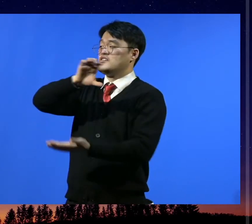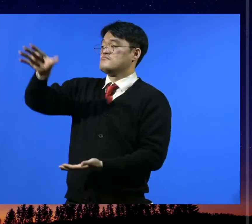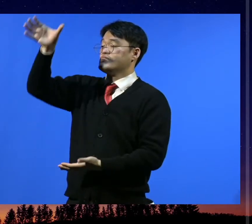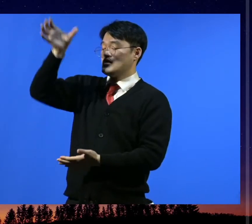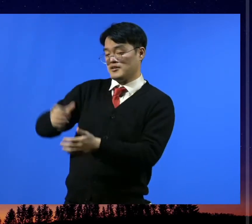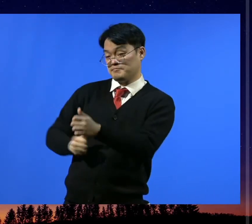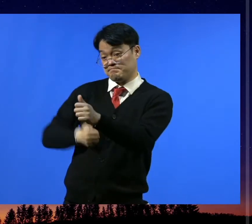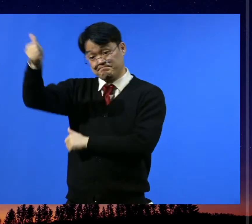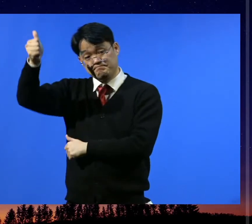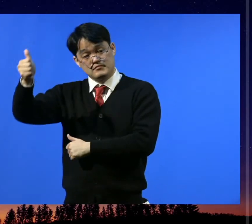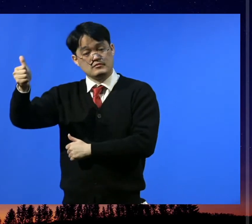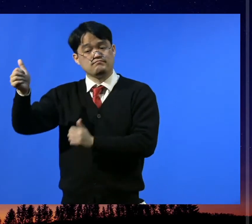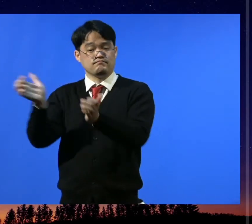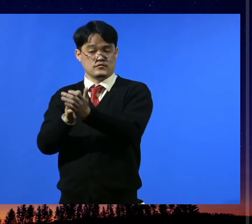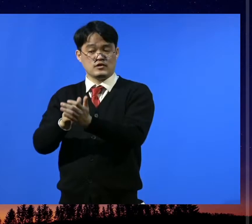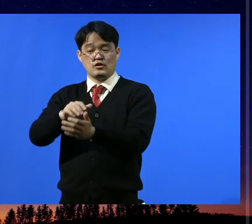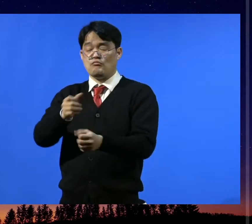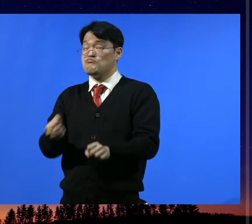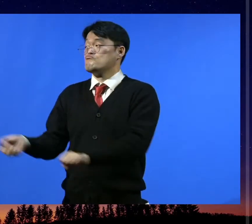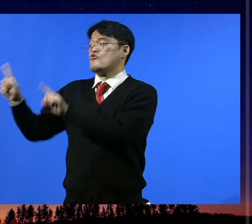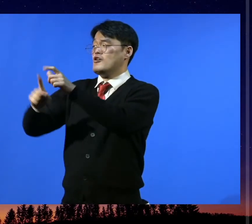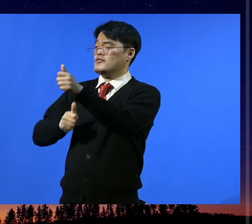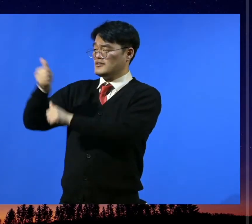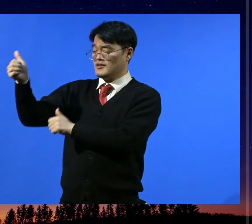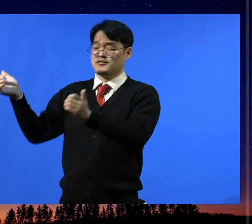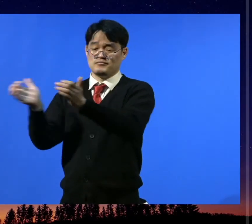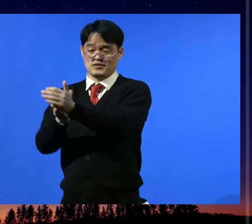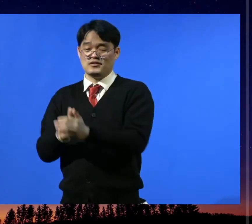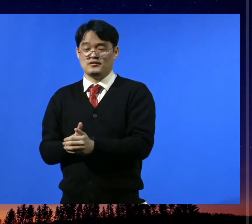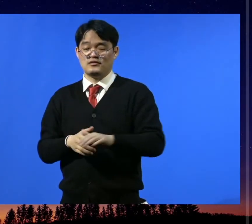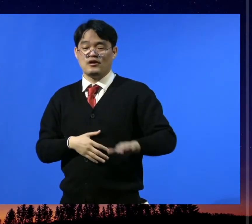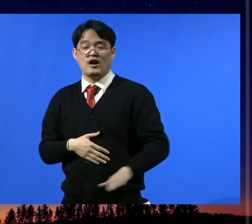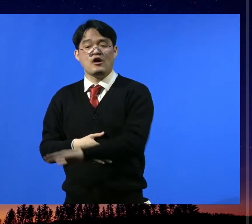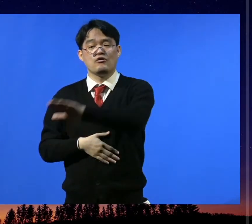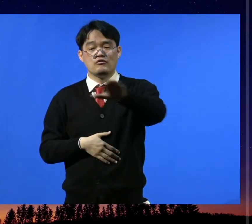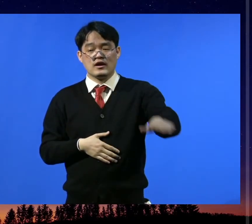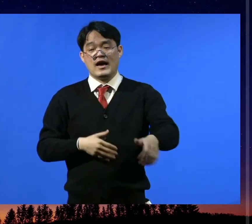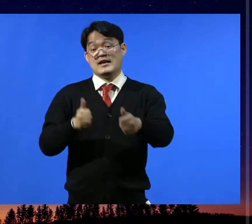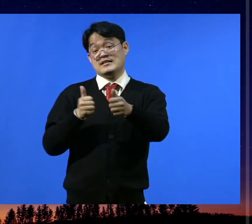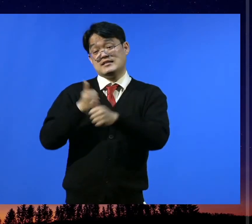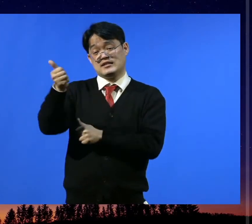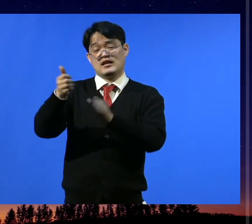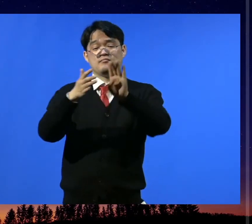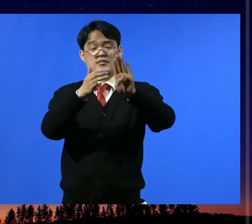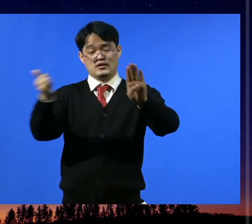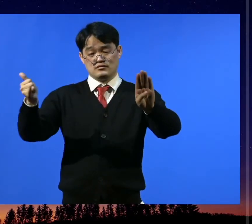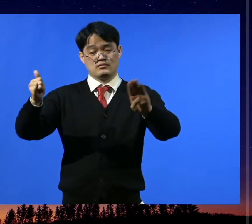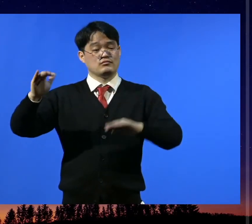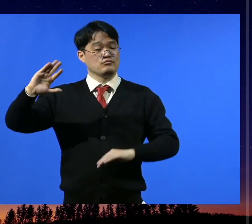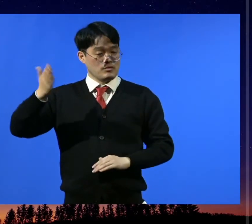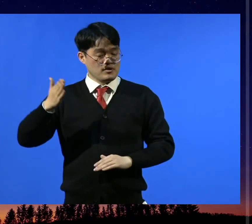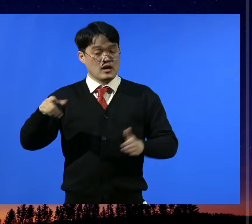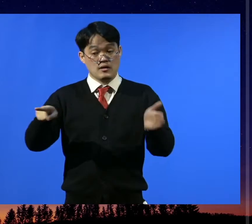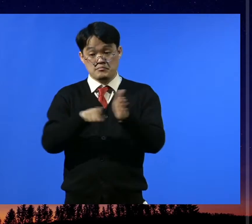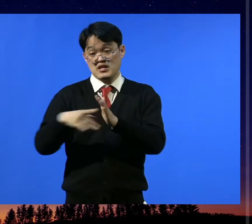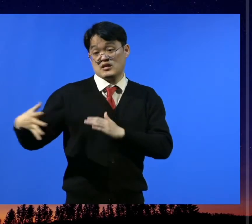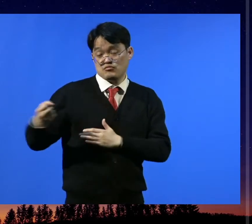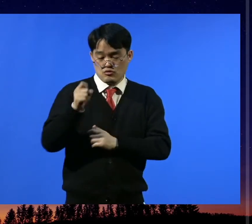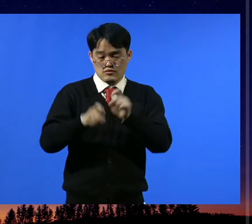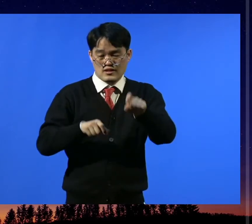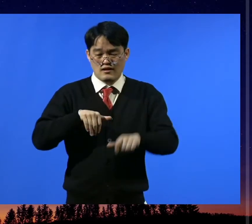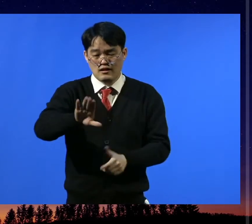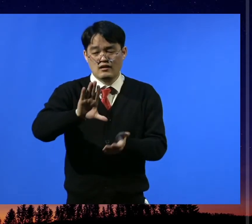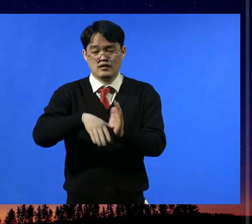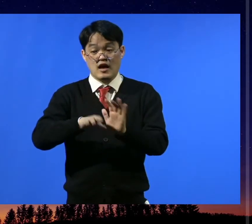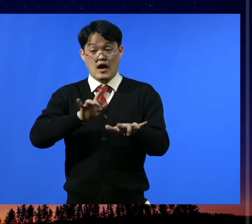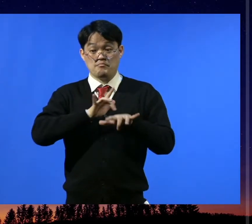승리하셨습니다. 부활로 승리하셨습니다. 우리가 승리하는 백성들입니다. 우리가 믿음으로 나아가면 마귀는